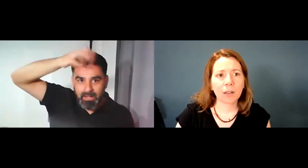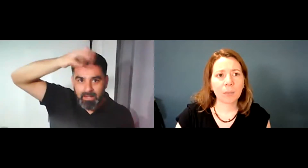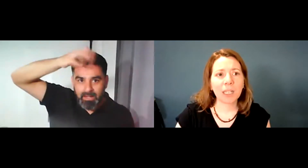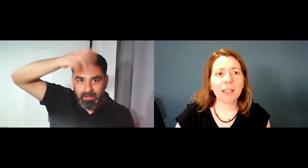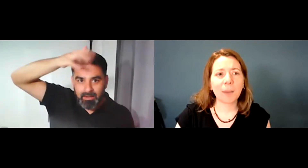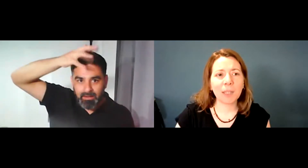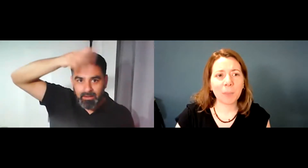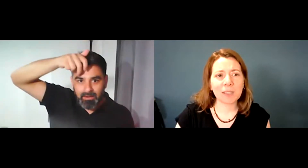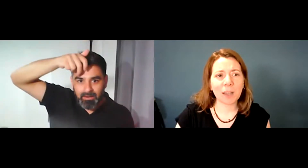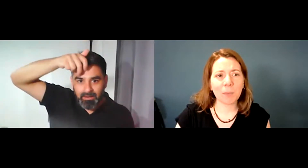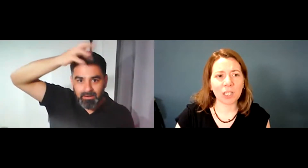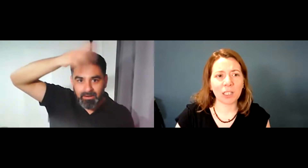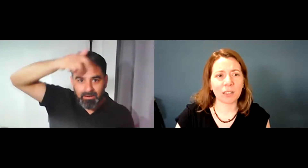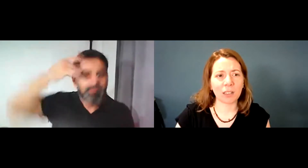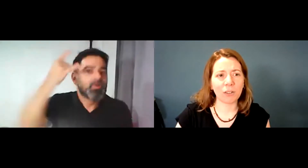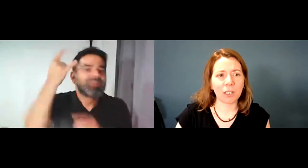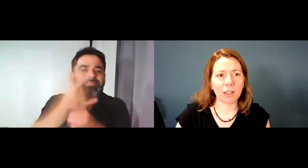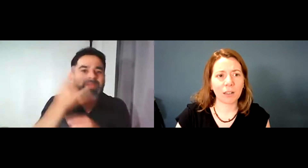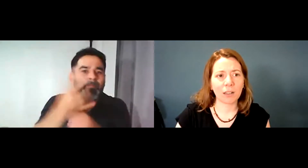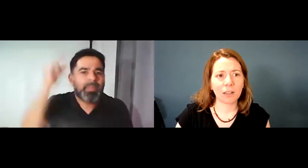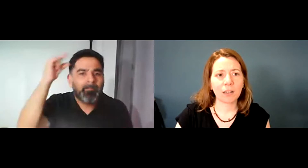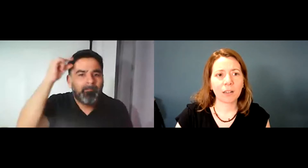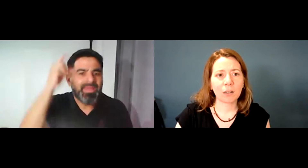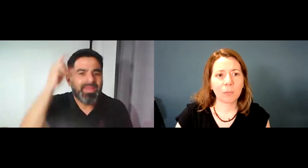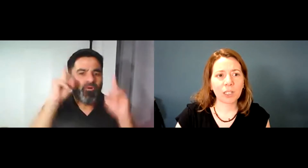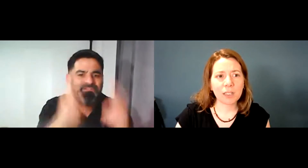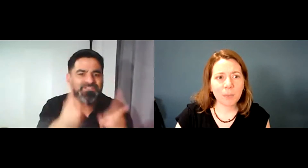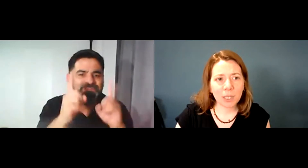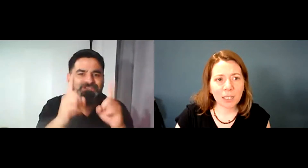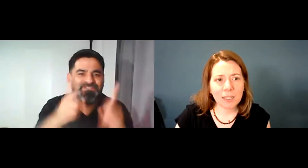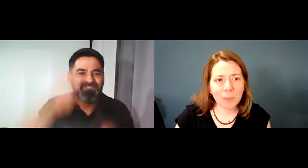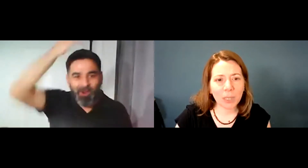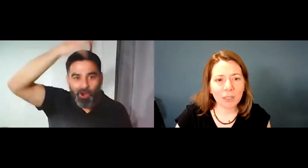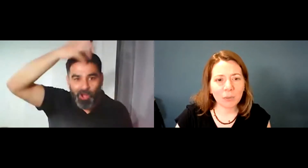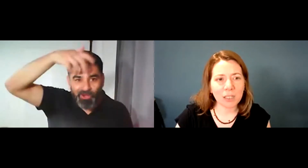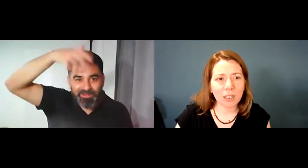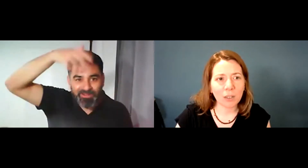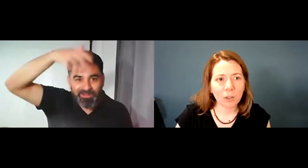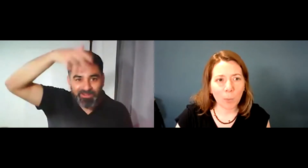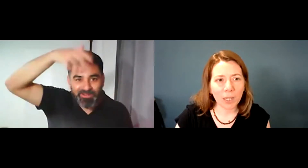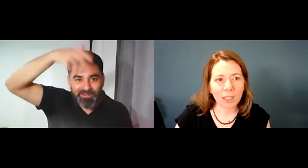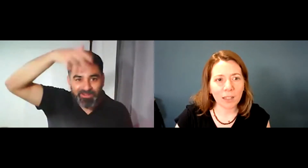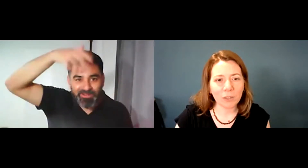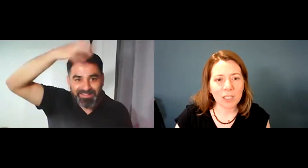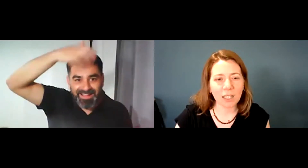Mira, también pensamos en este, Gloria. Porque siempre tenés el pelito así, como peinadito hacia